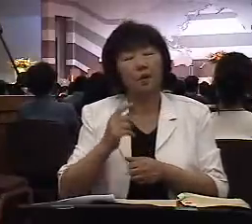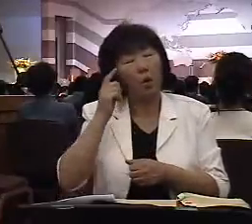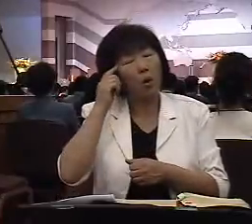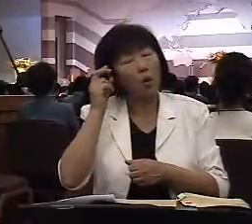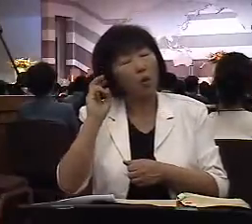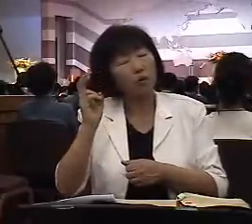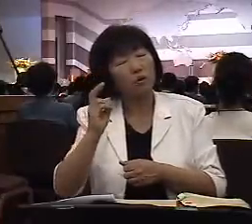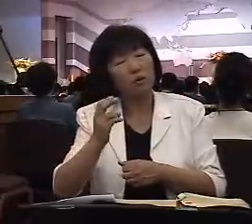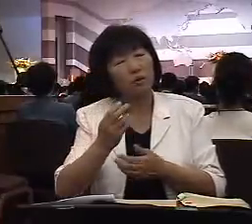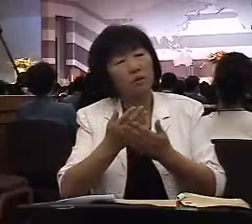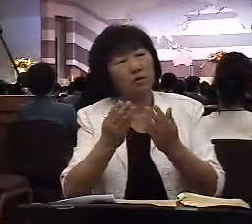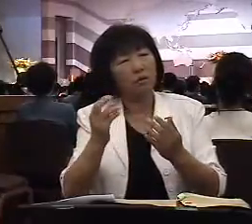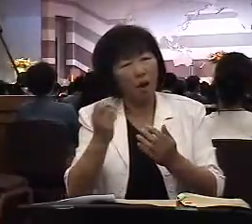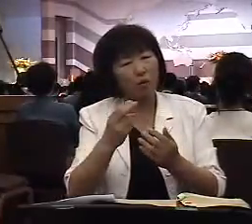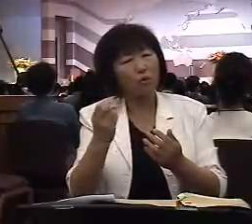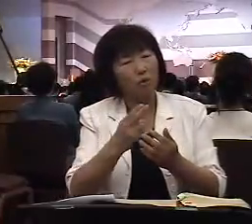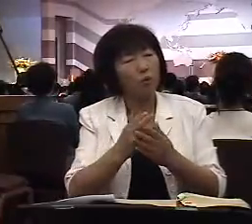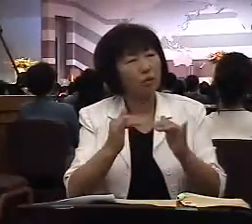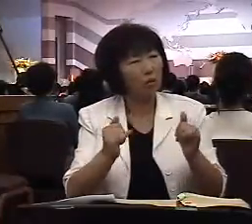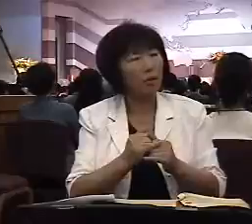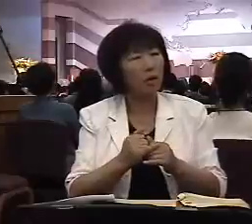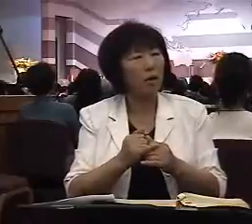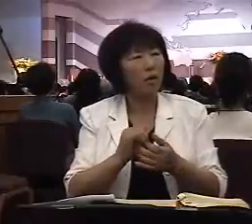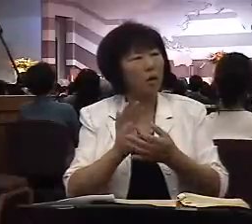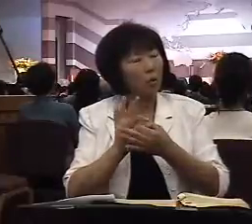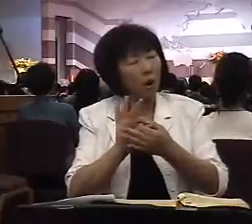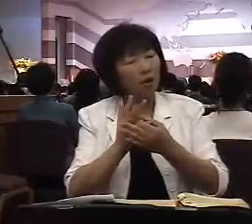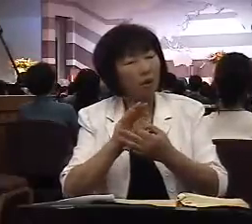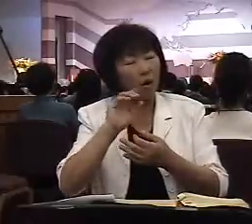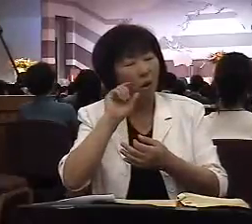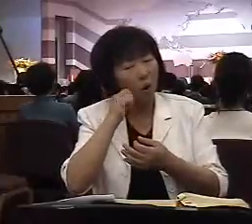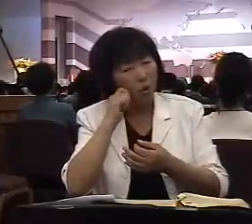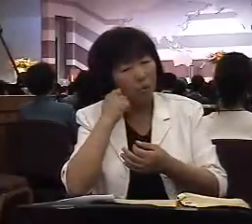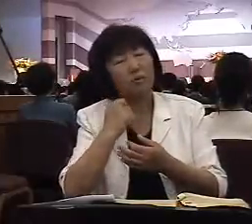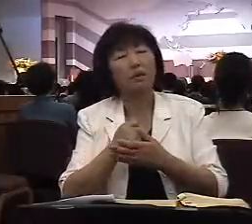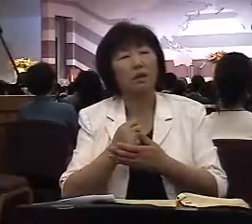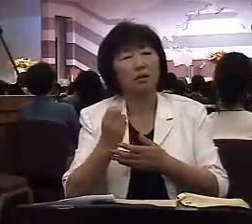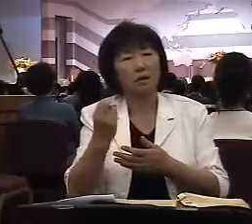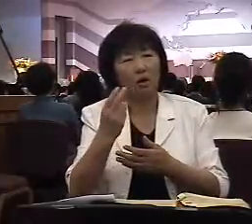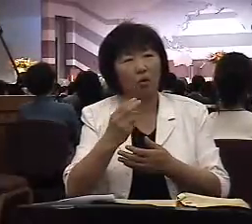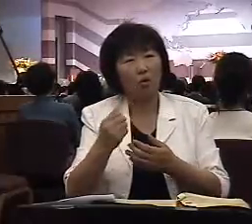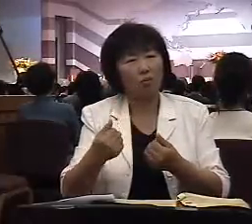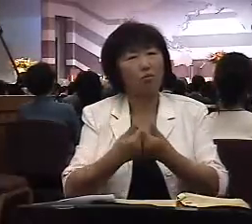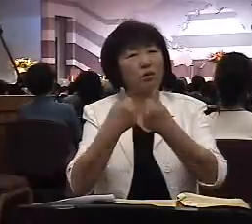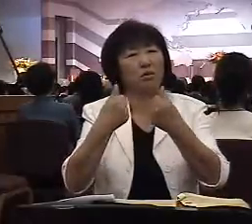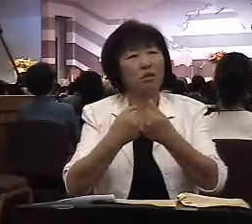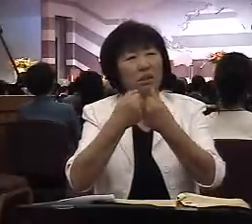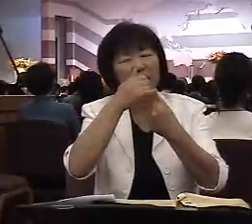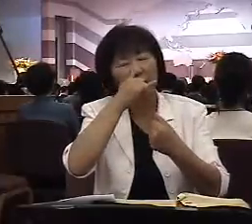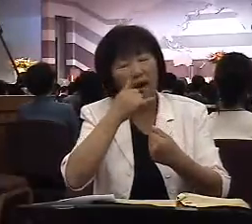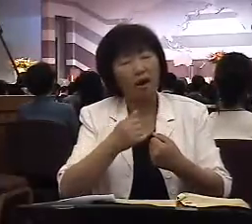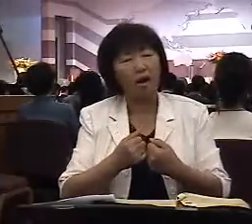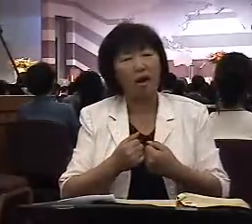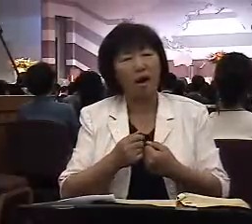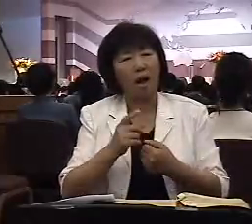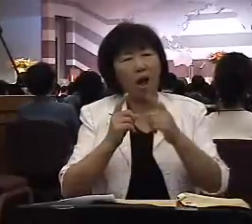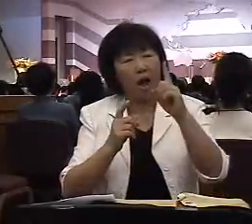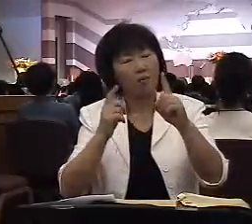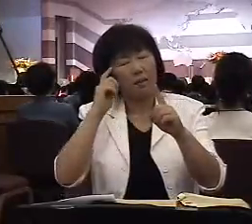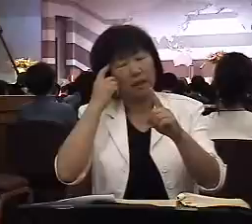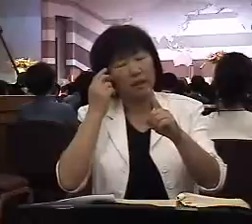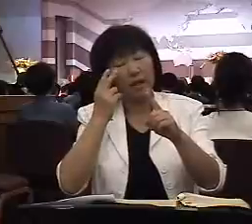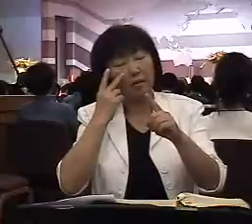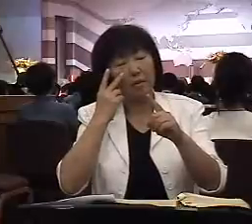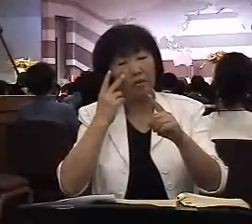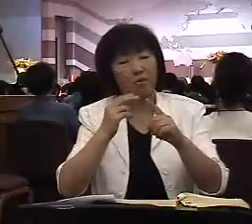행여나 여러분 자꾸 옆에 사람들하고 관계가 어렵습니까? 자꾸 부딪힙니까? 한번 생각해